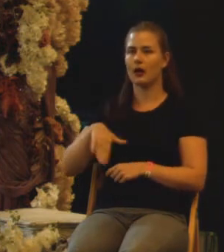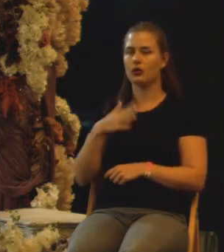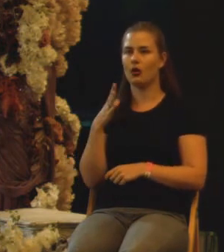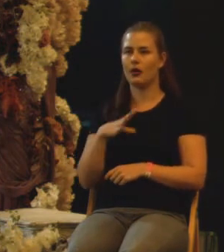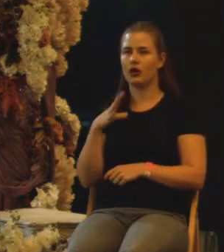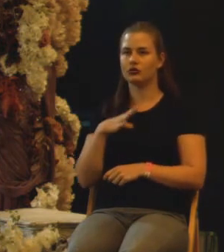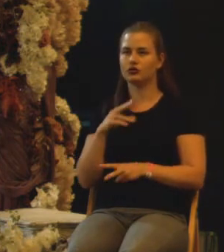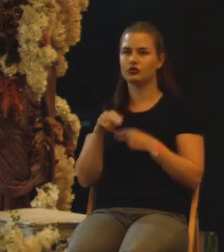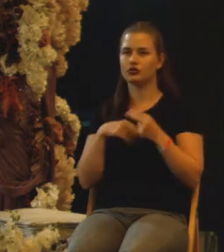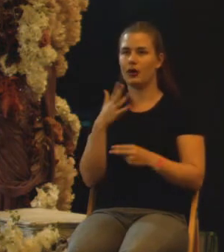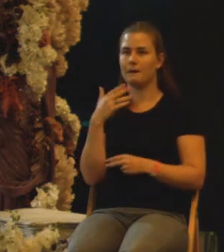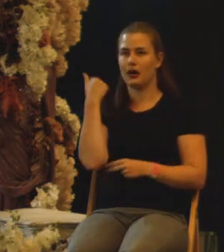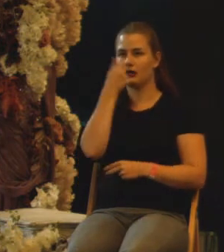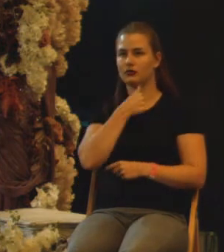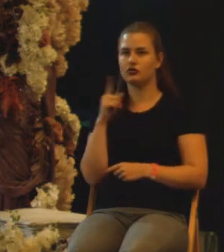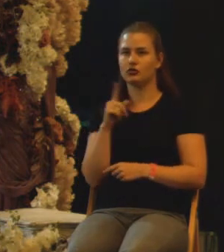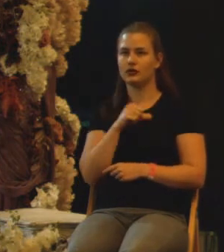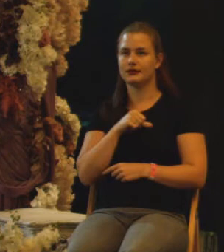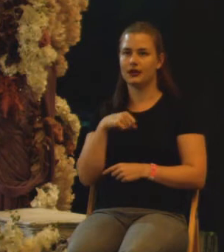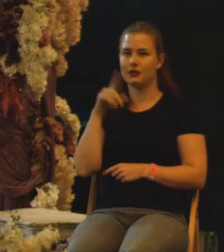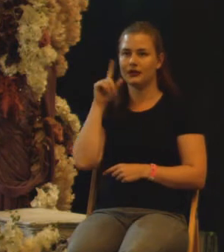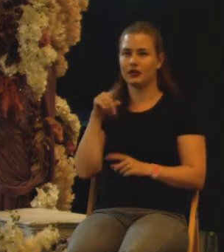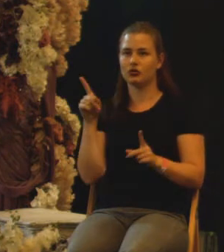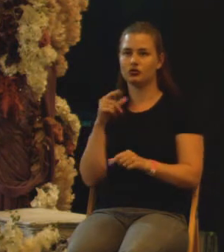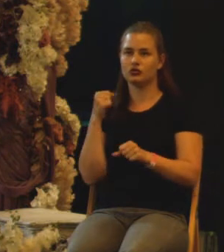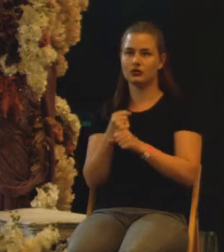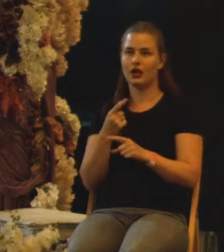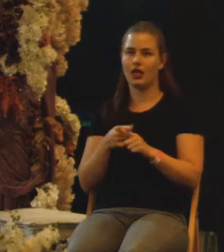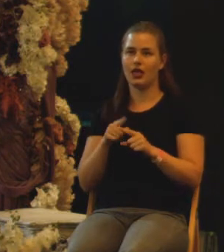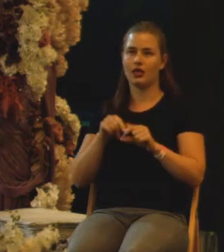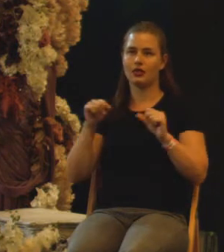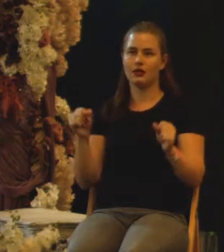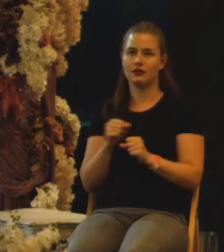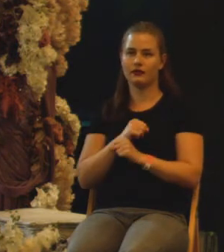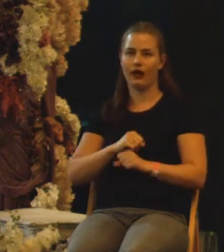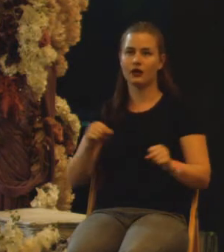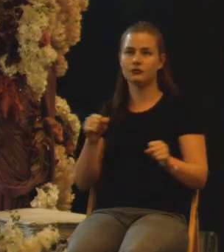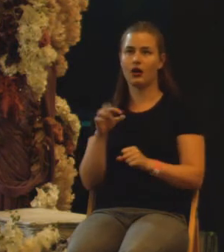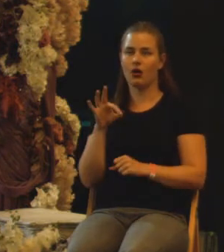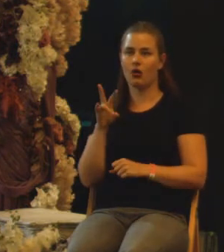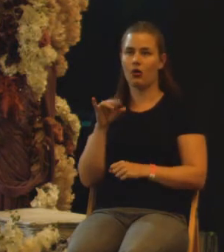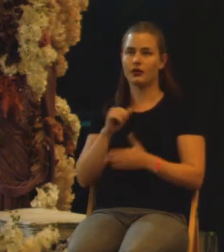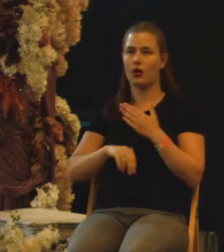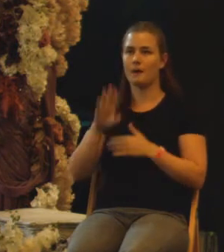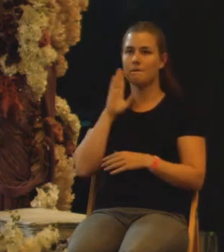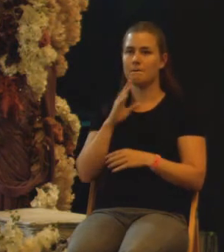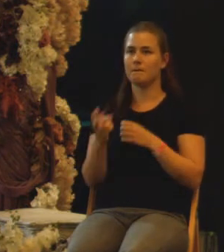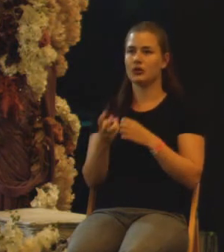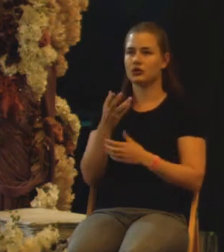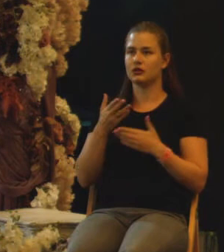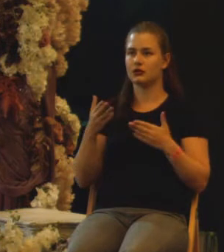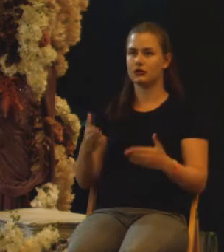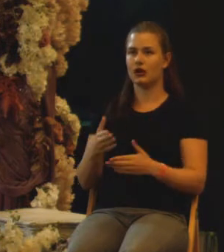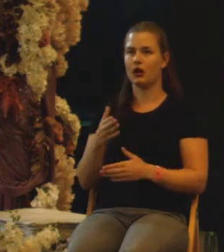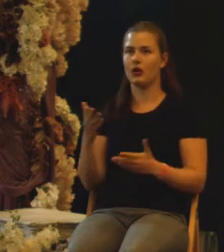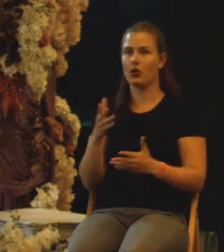ожидаем спустя 5 лет, что они сами знают, что делать, но это невозможно. Они от мамы перешли к нам, какое-то время им